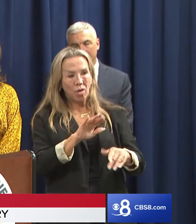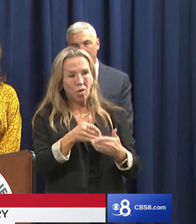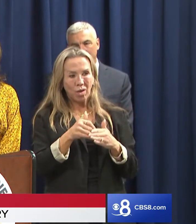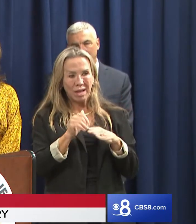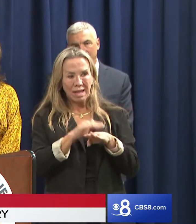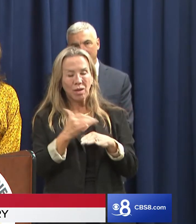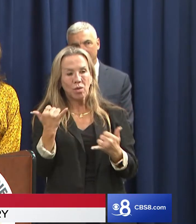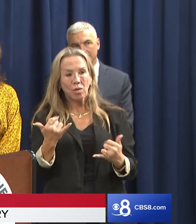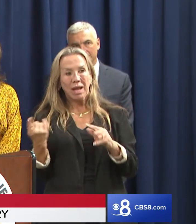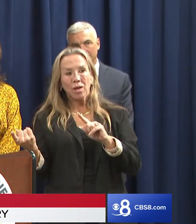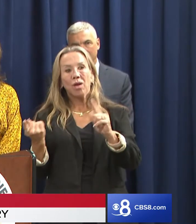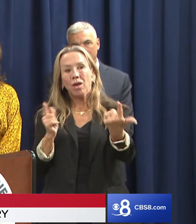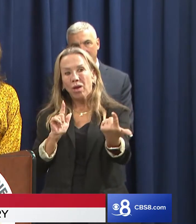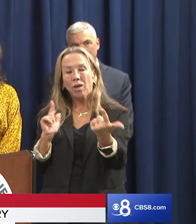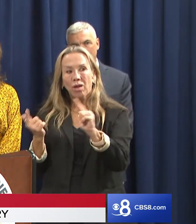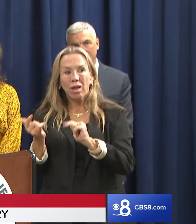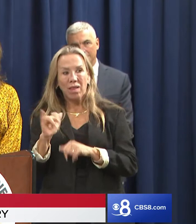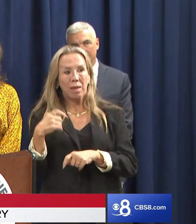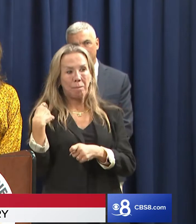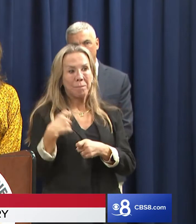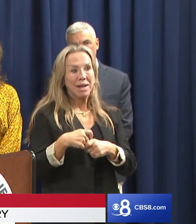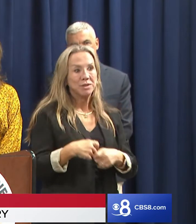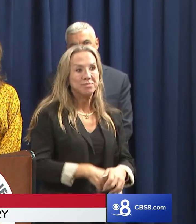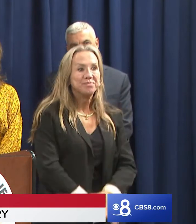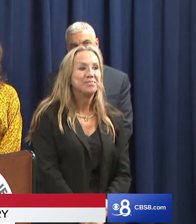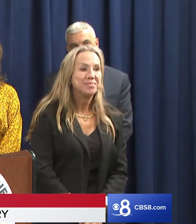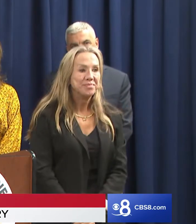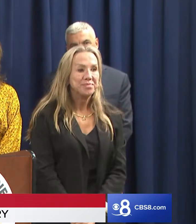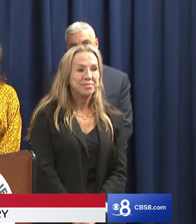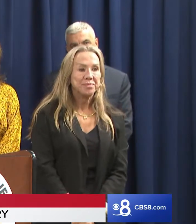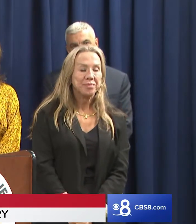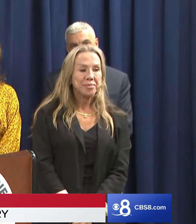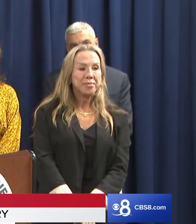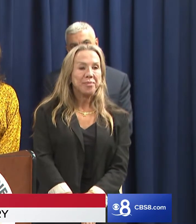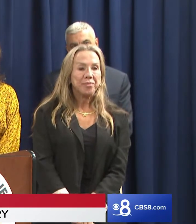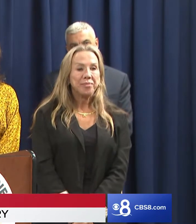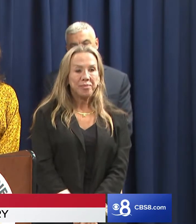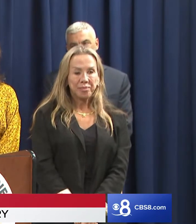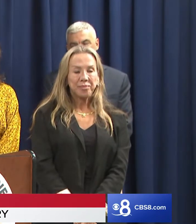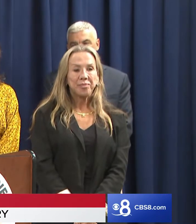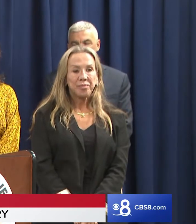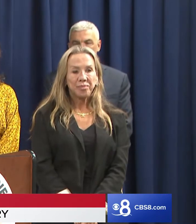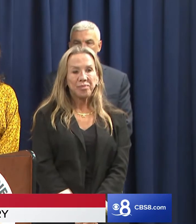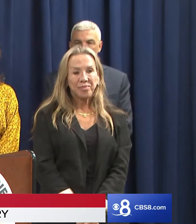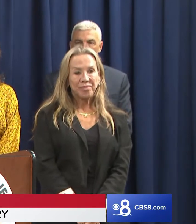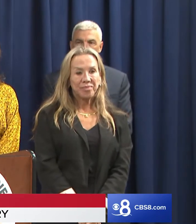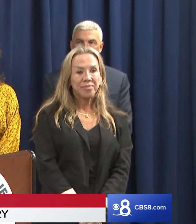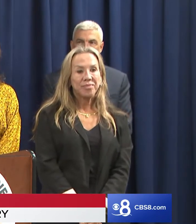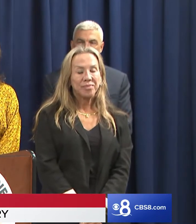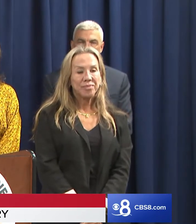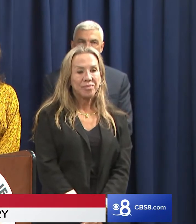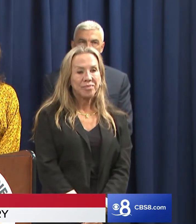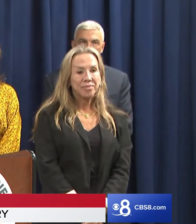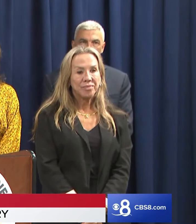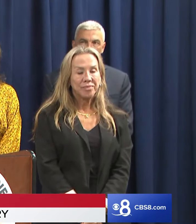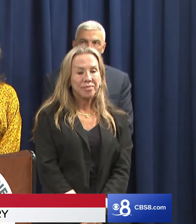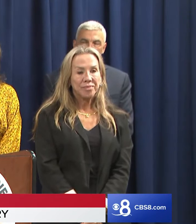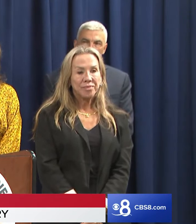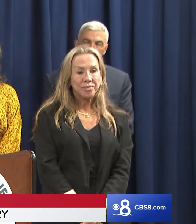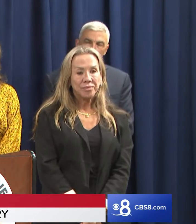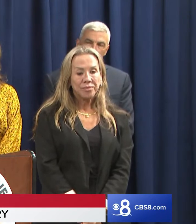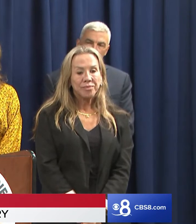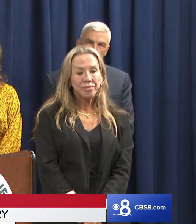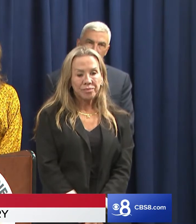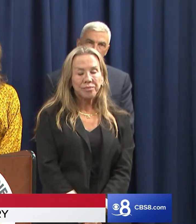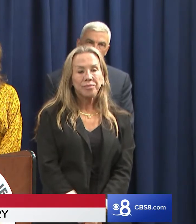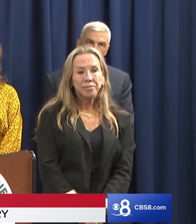televidentes. Así es. El condado de San Diego,